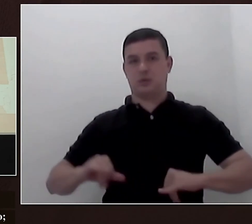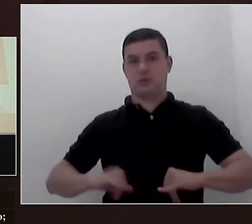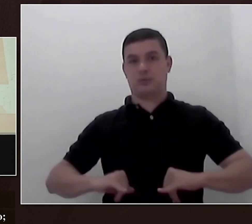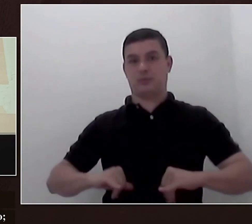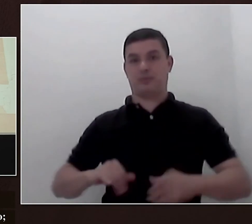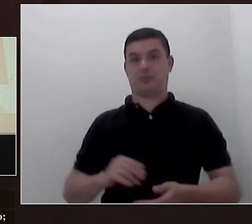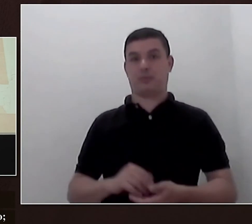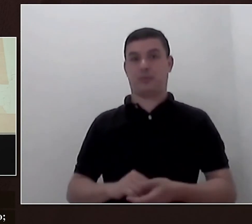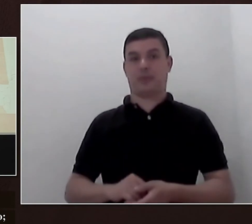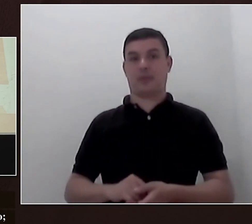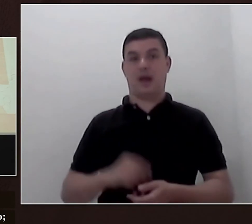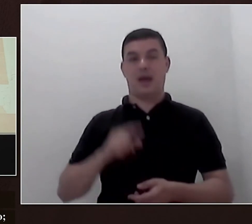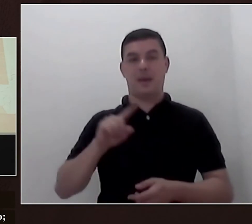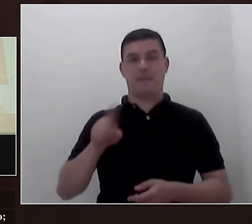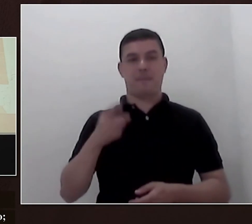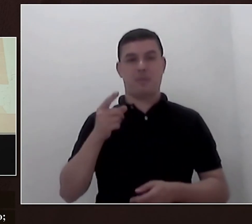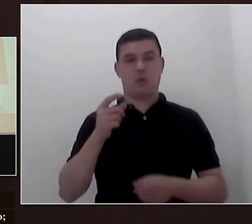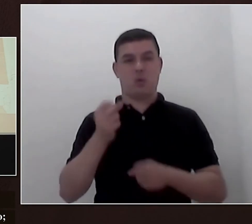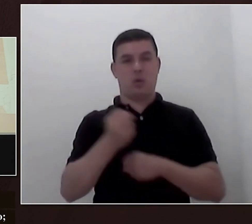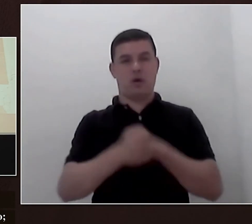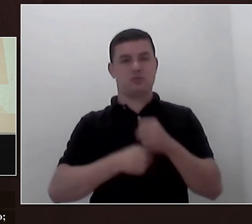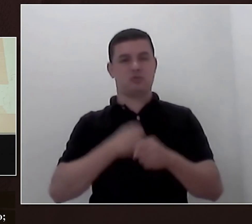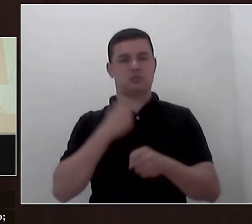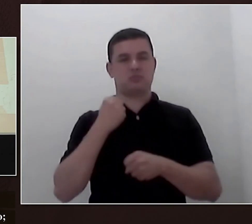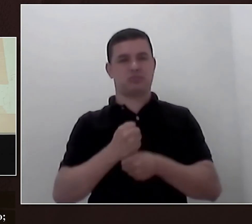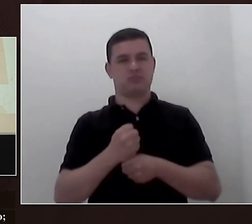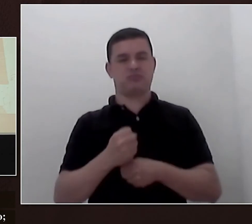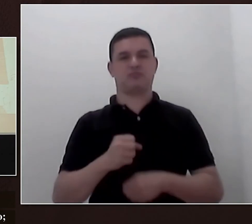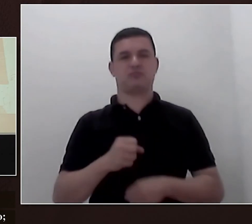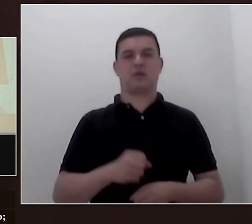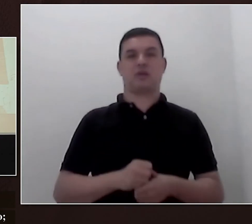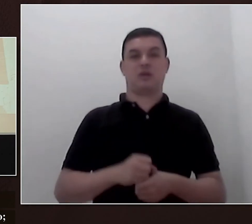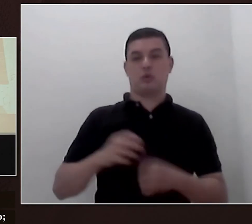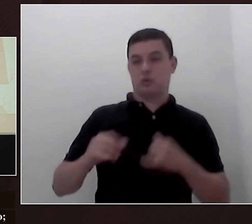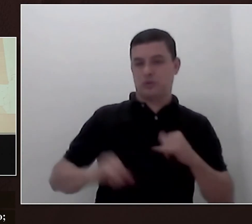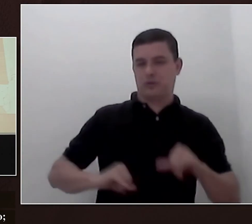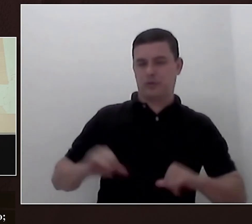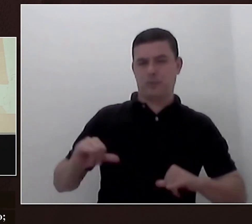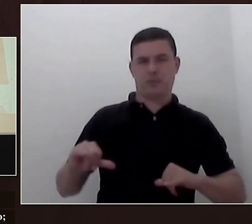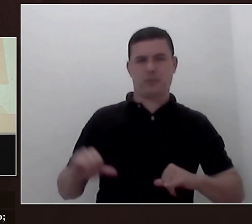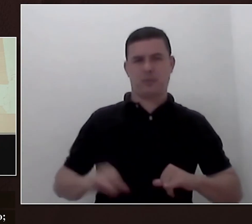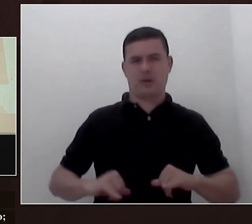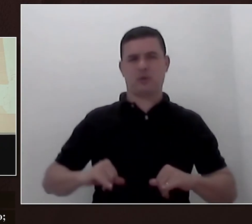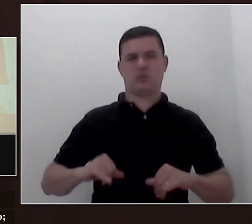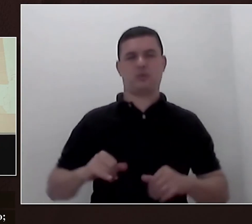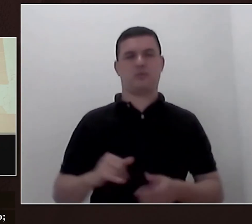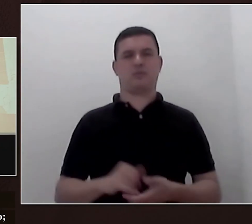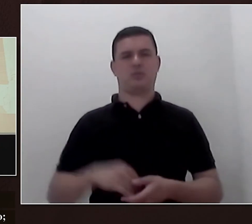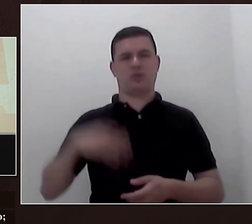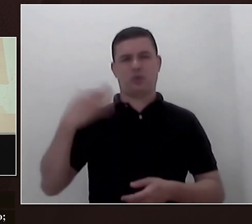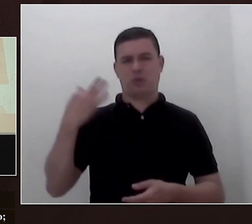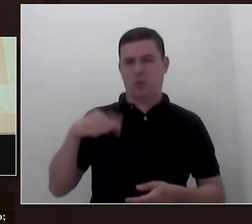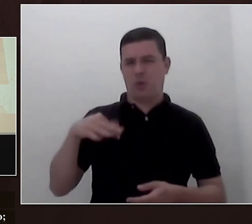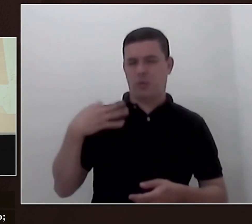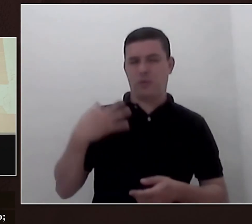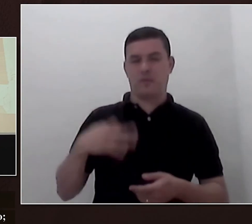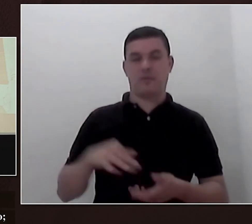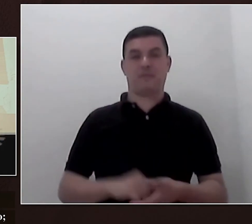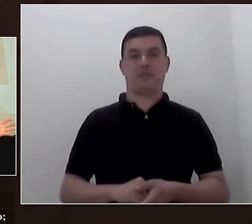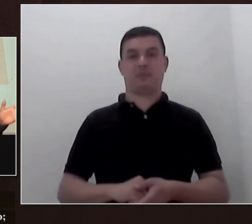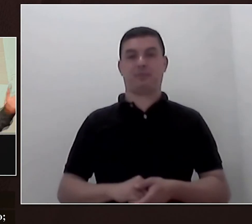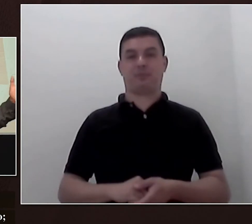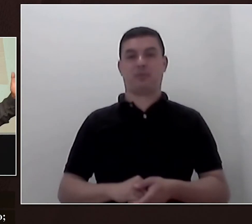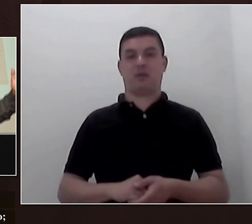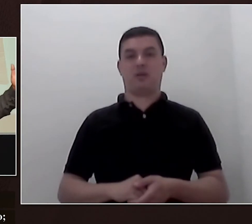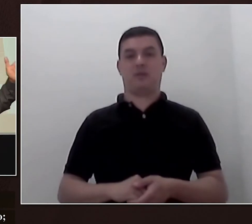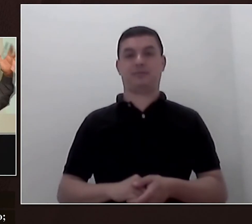1000 anos. 1000 anos passando pelo dano da segunda morte. Não sei se vocês entenderam o que eu quero dizer. Enquanto que